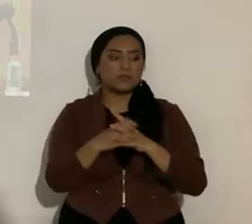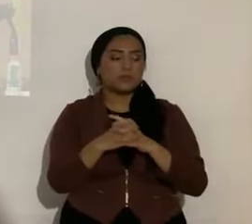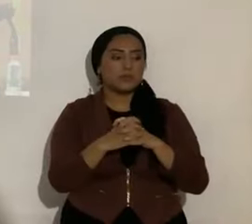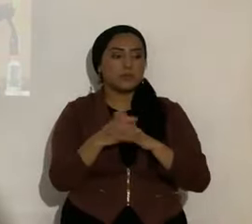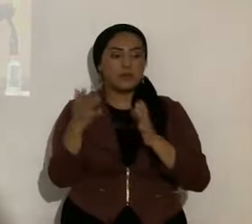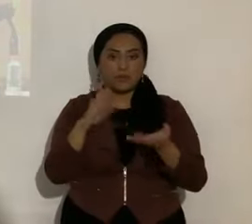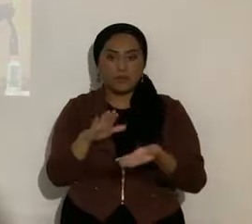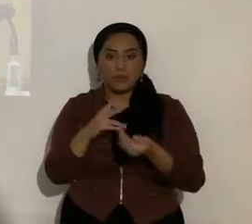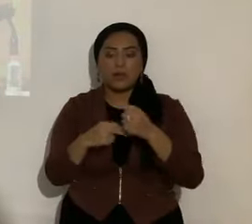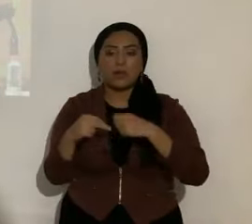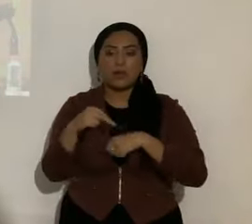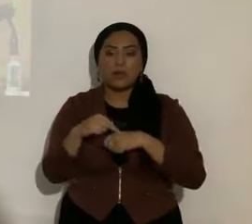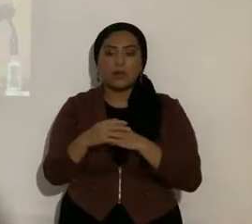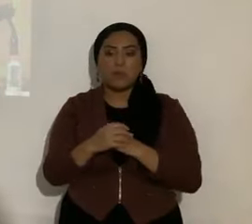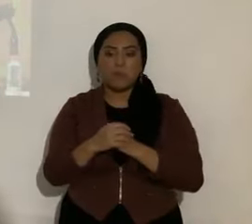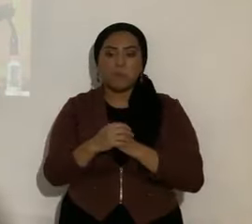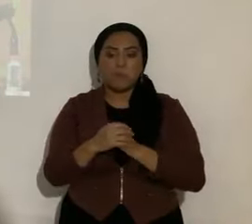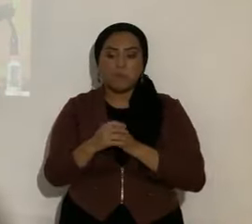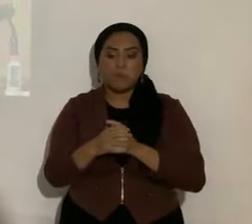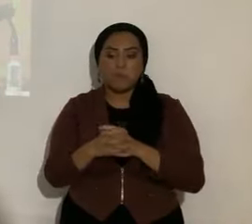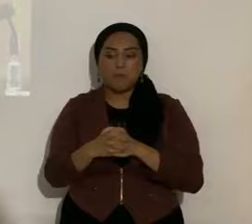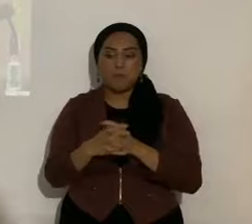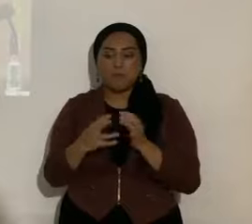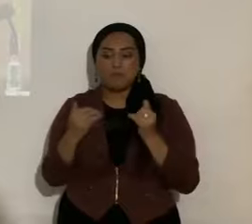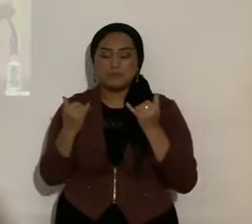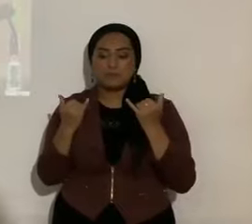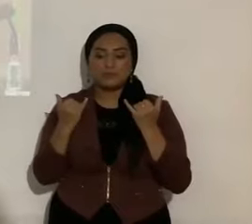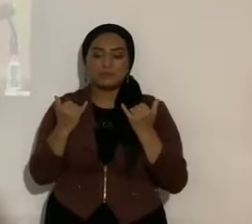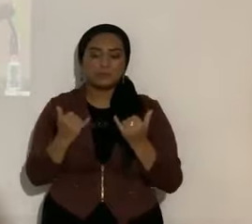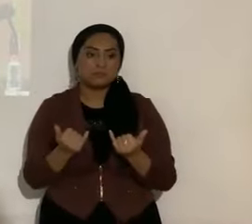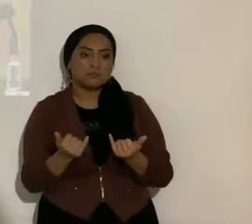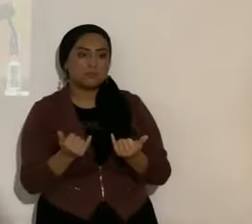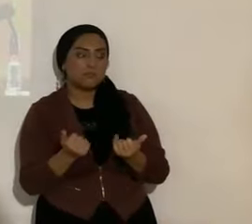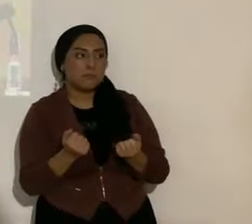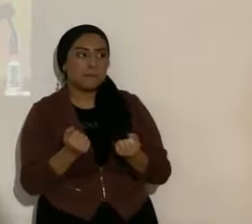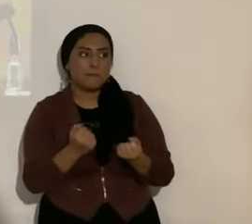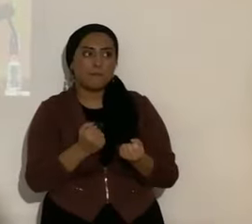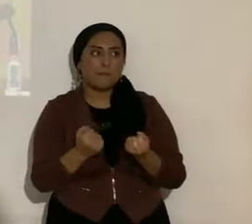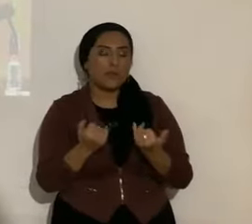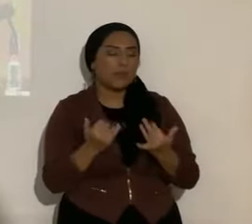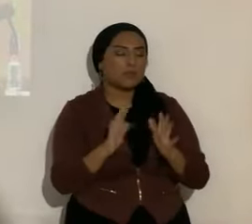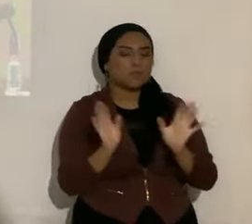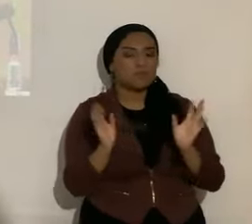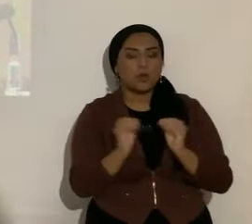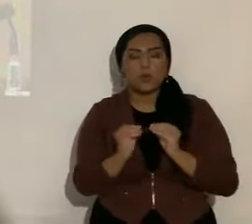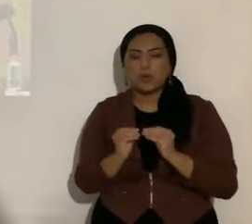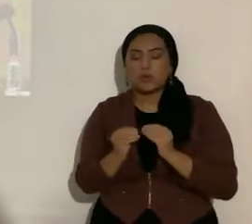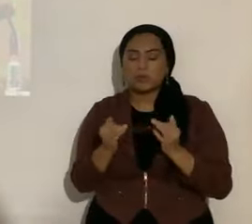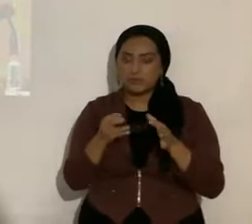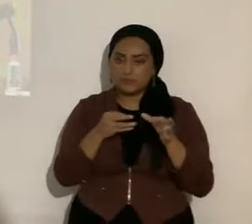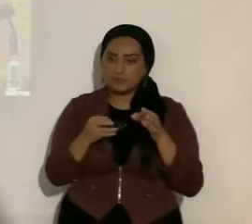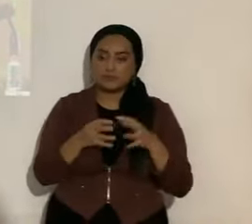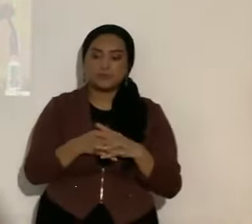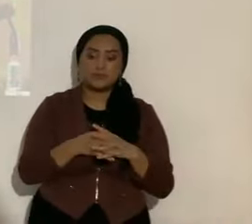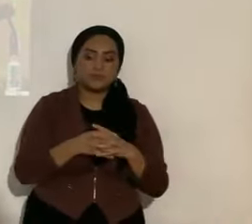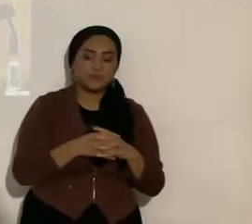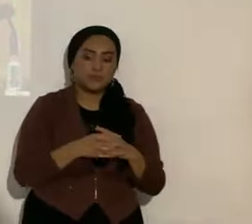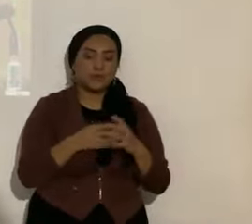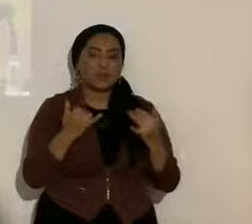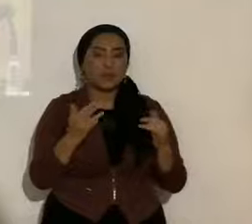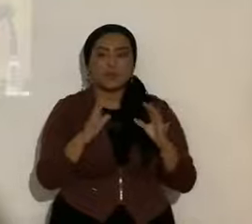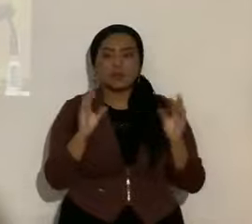los muertos, ahora prácticamente ya no. Ahora explico esto.